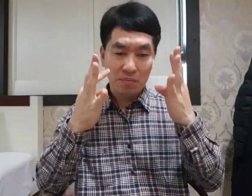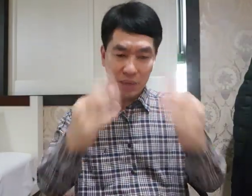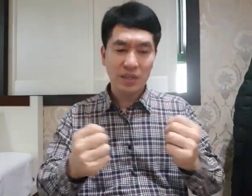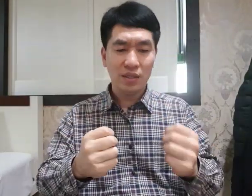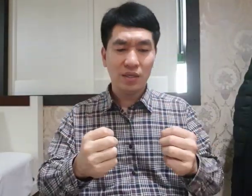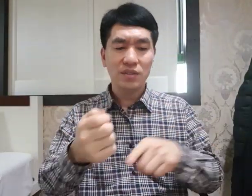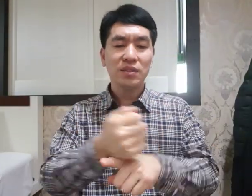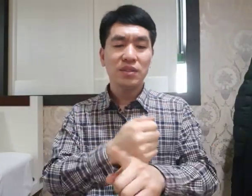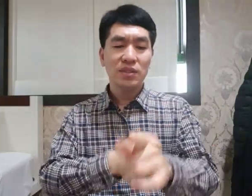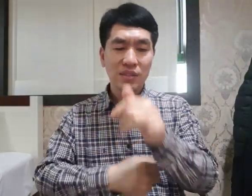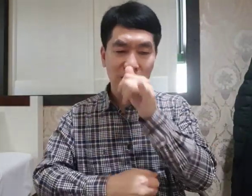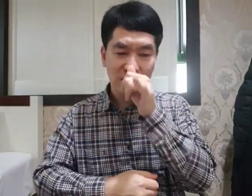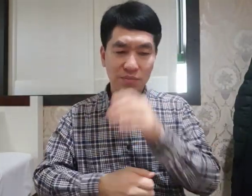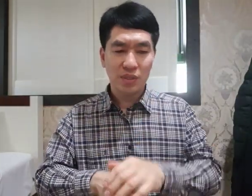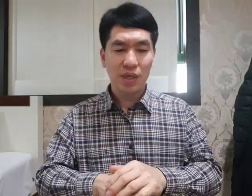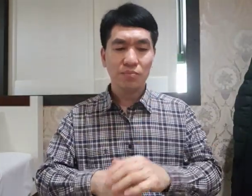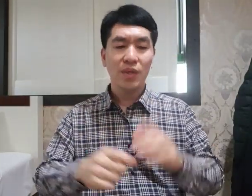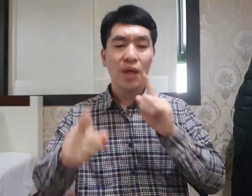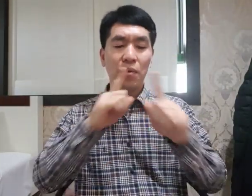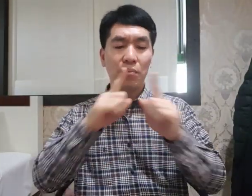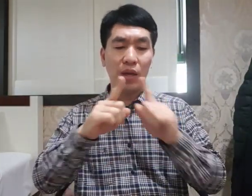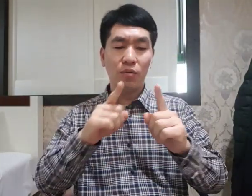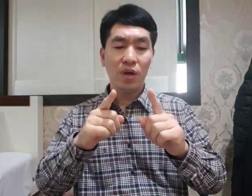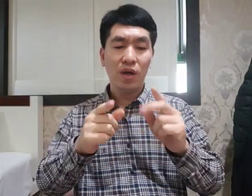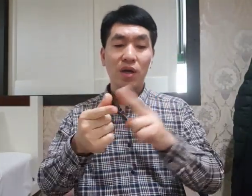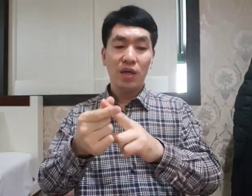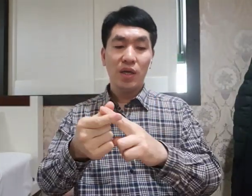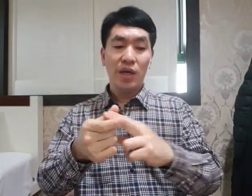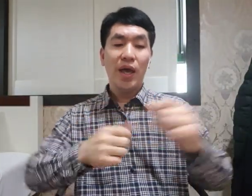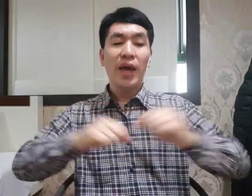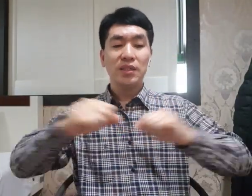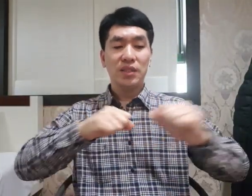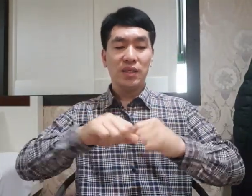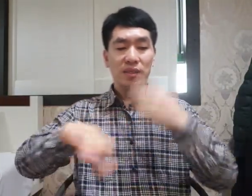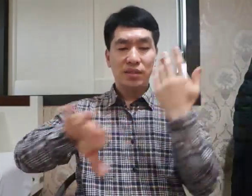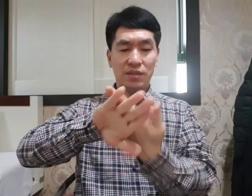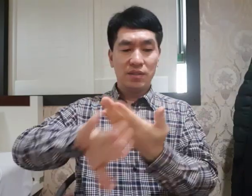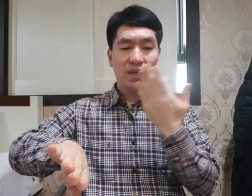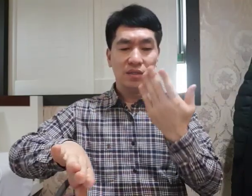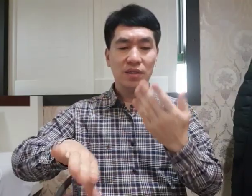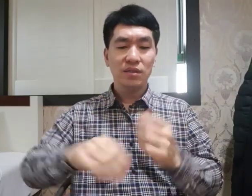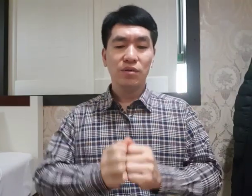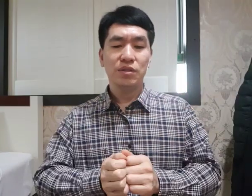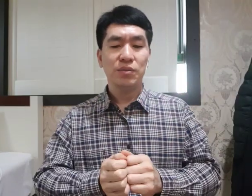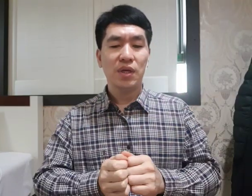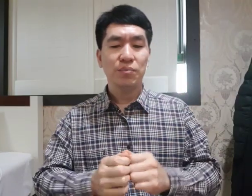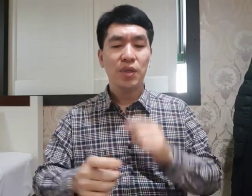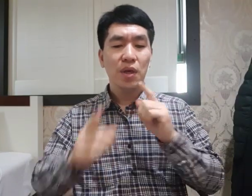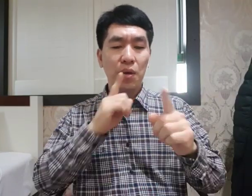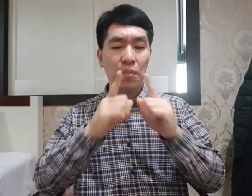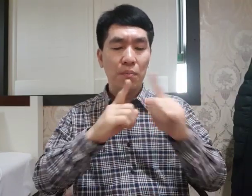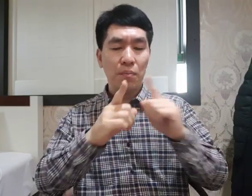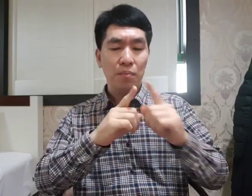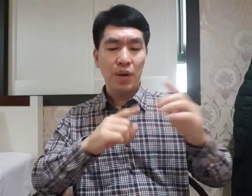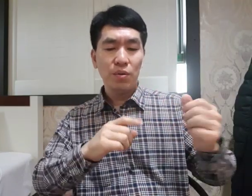많이 한다는 뜻이 있습니다. 말과 행실이 다르다는 것입니다.